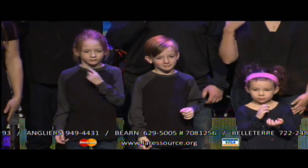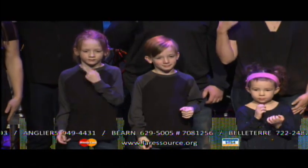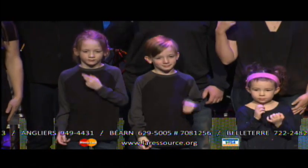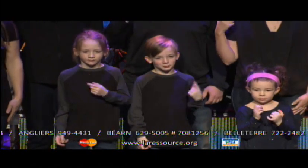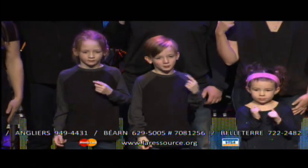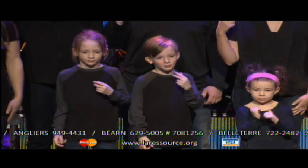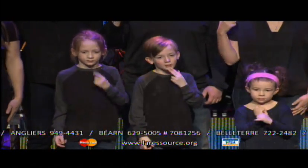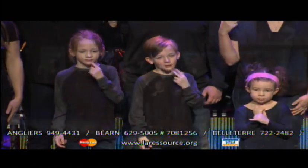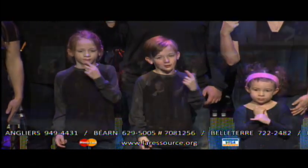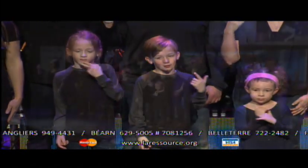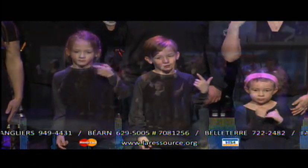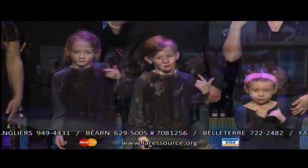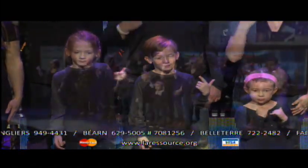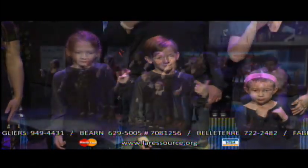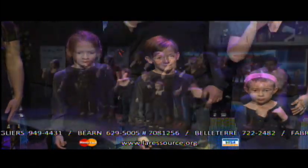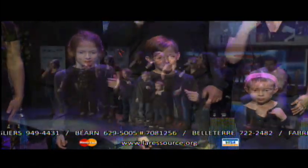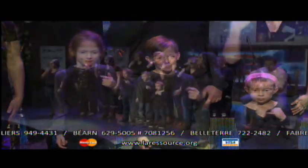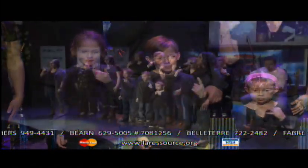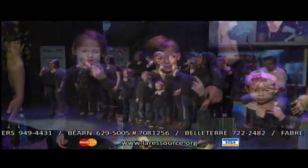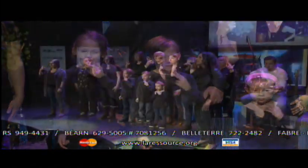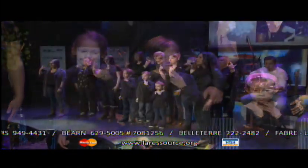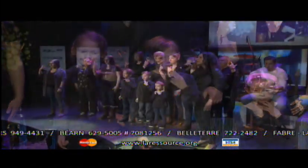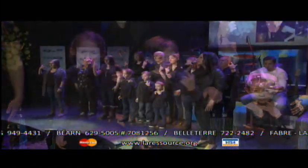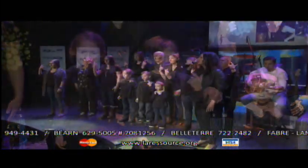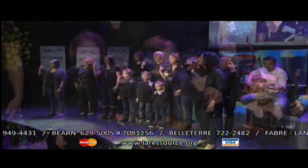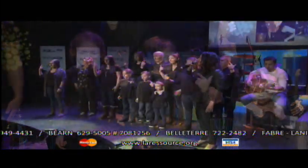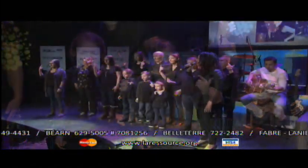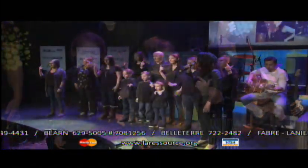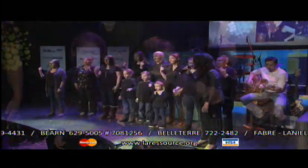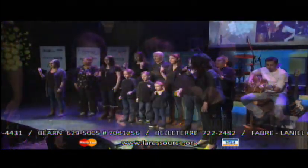Je vole, je vole.